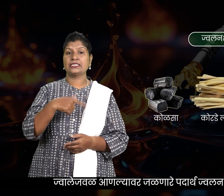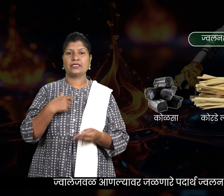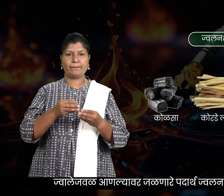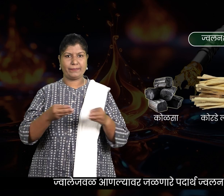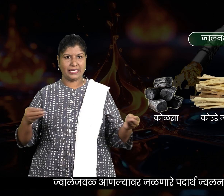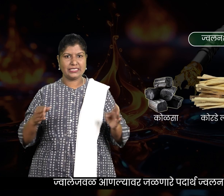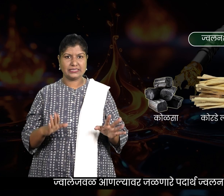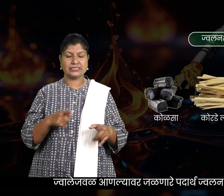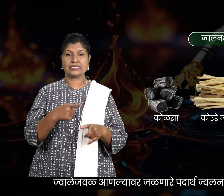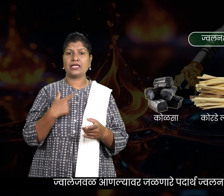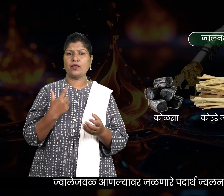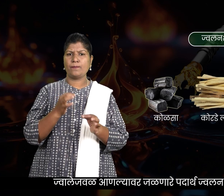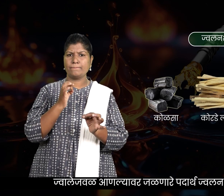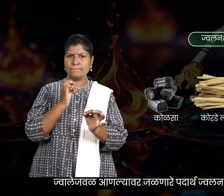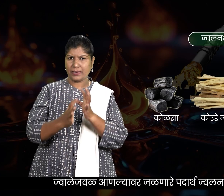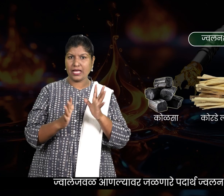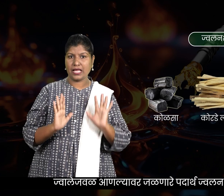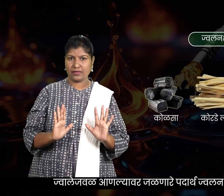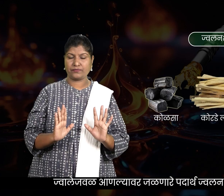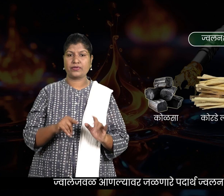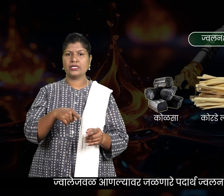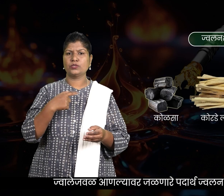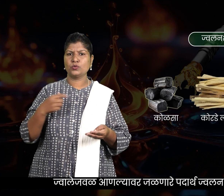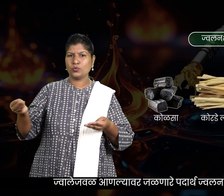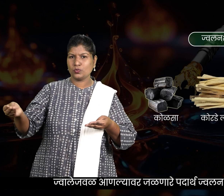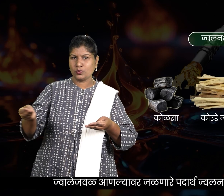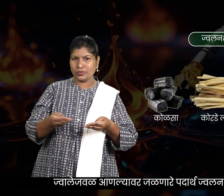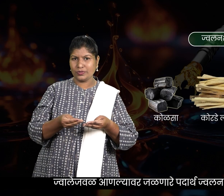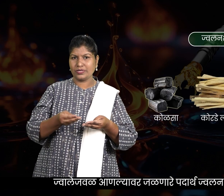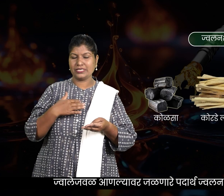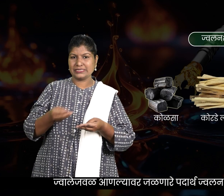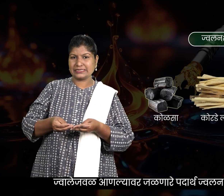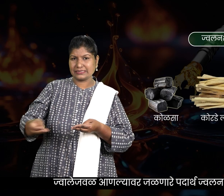ज्वालेजवळ आणल्यावर जळणारे पदार्थ ज्वलनशील असतात.